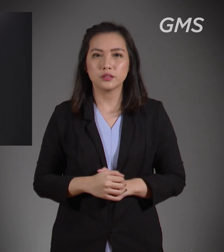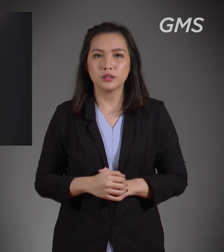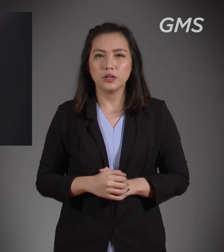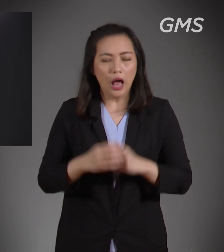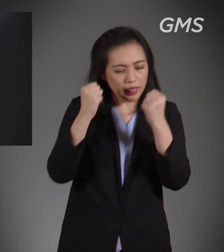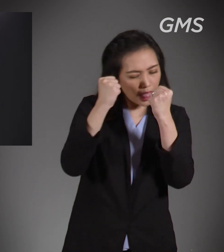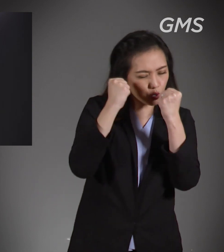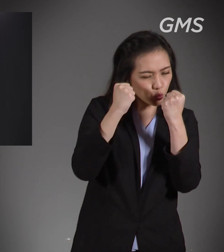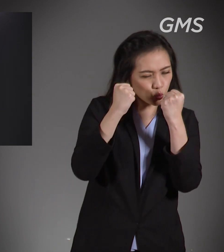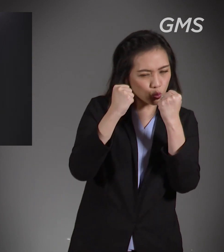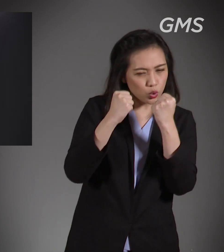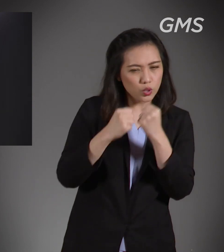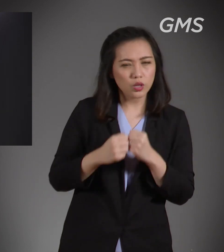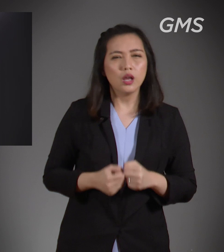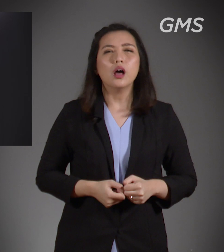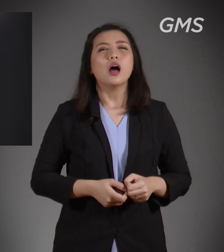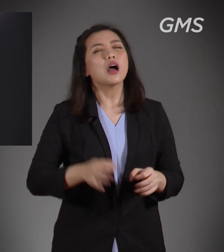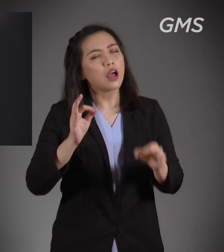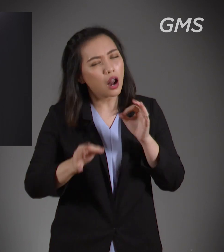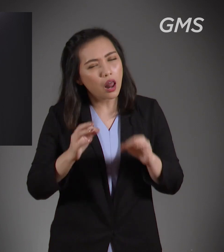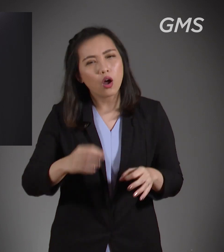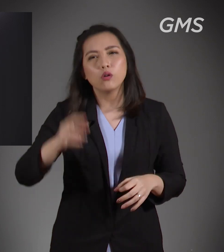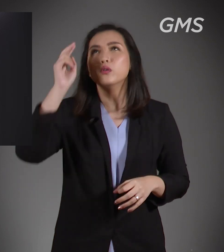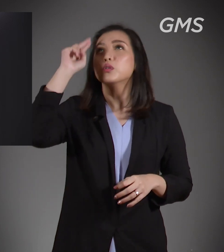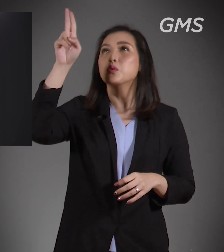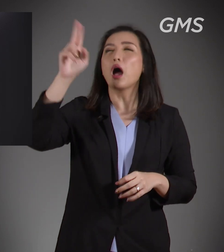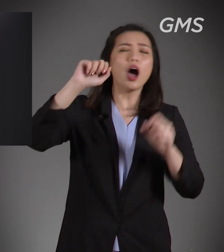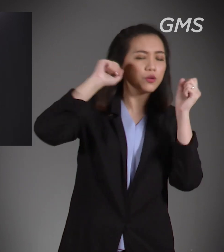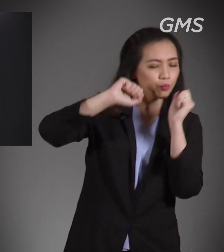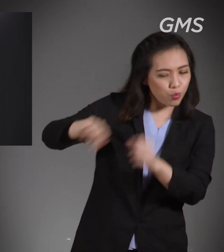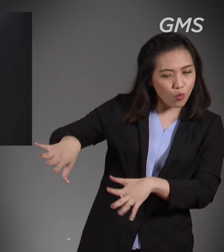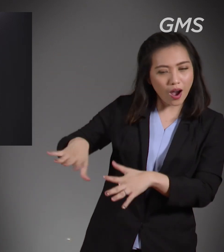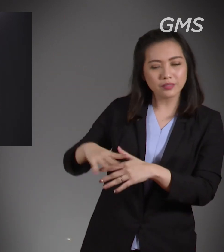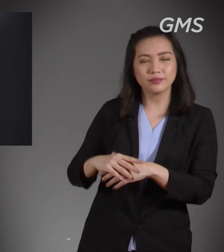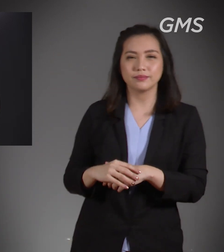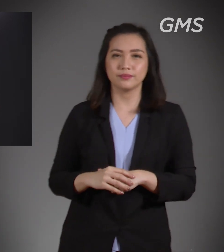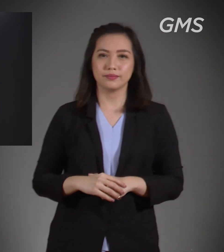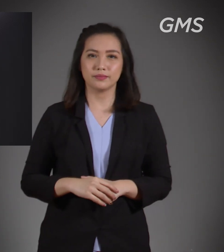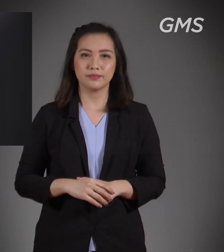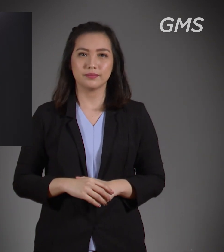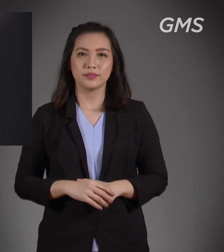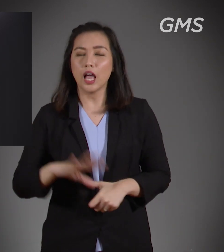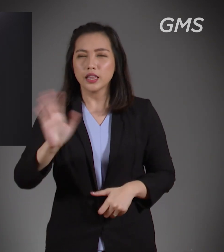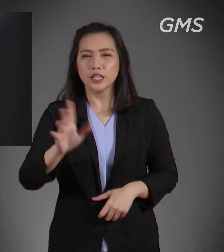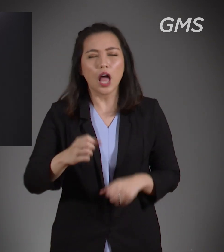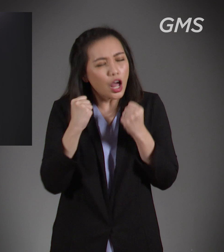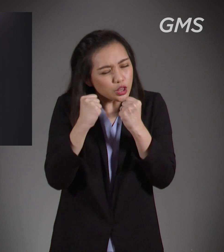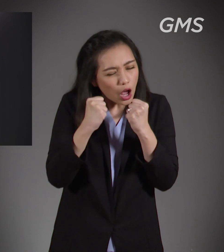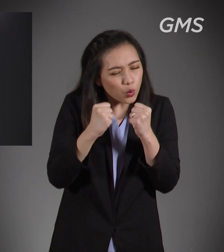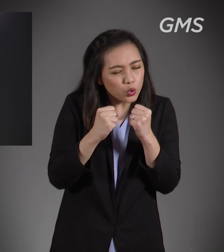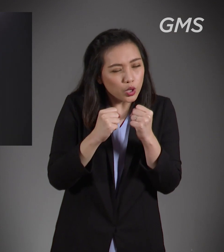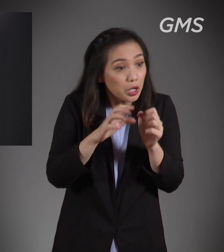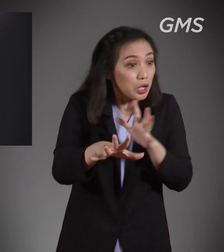pergi. Yang paling dia takuti adalah terbuang dari hadirat Allah.